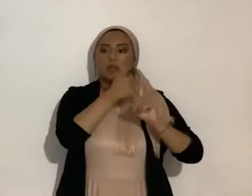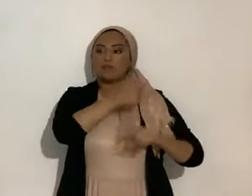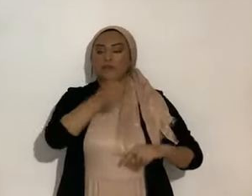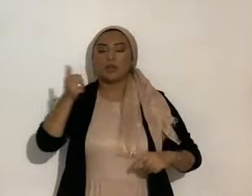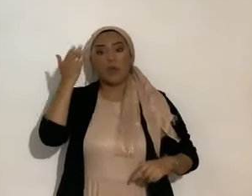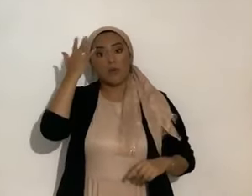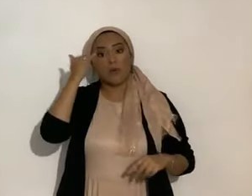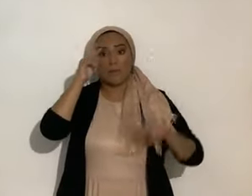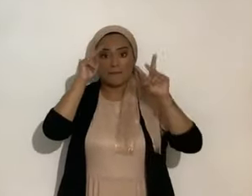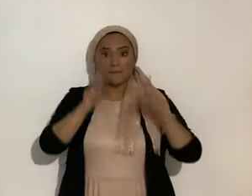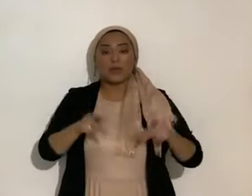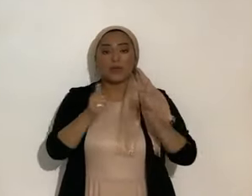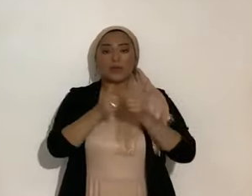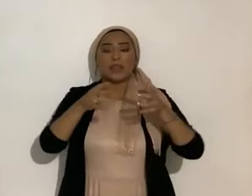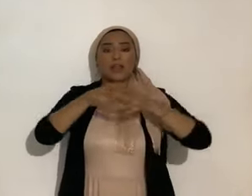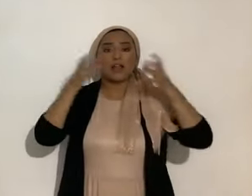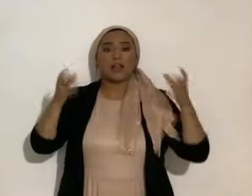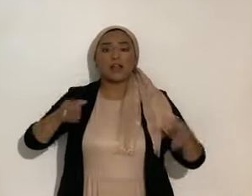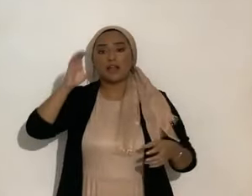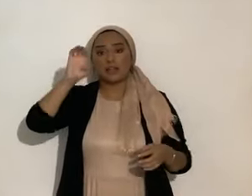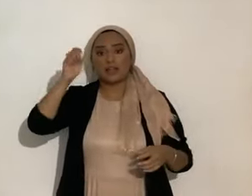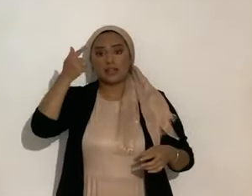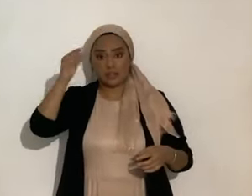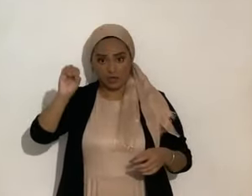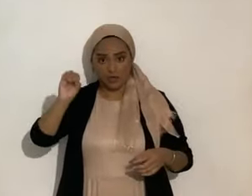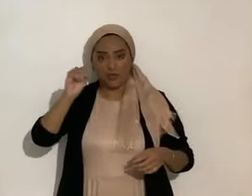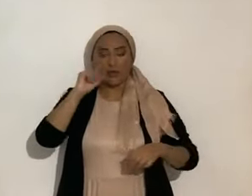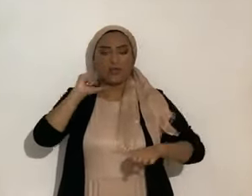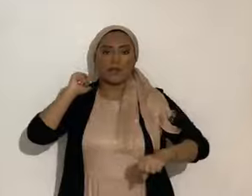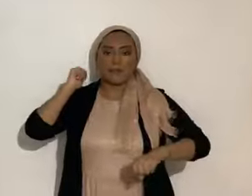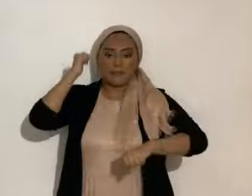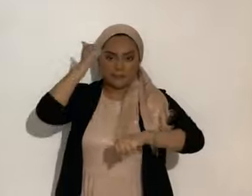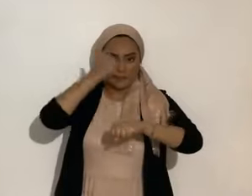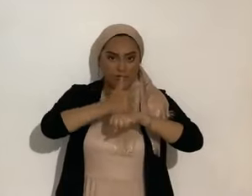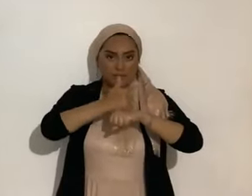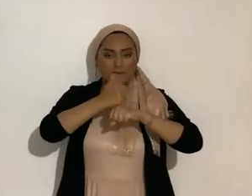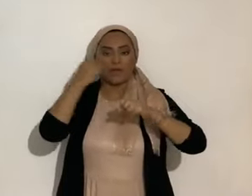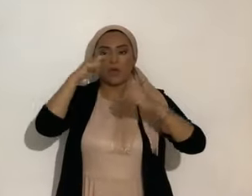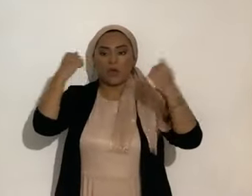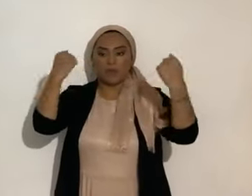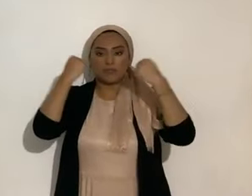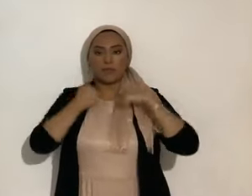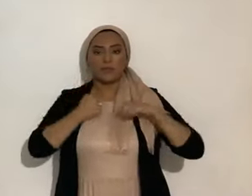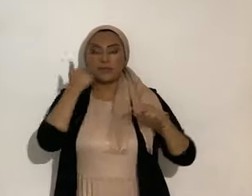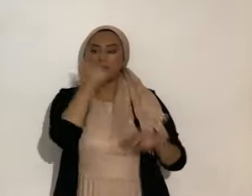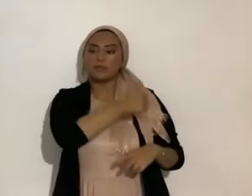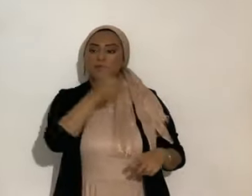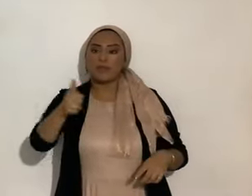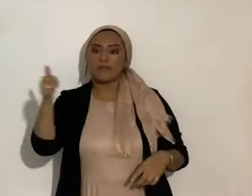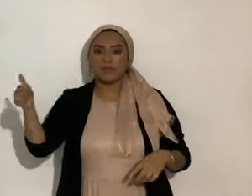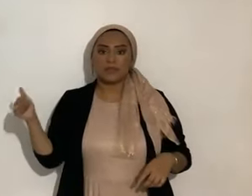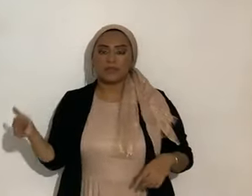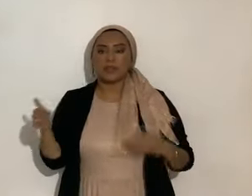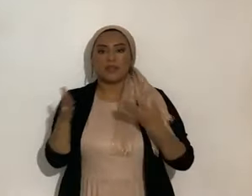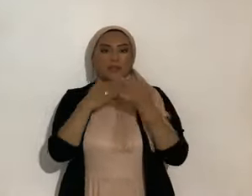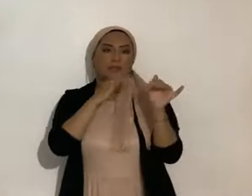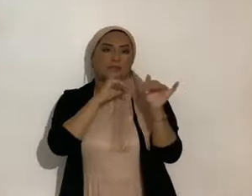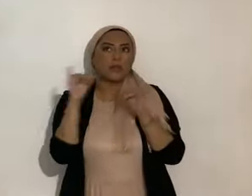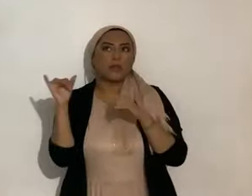las personas con mucho ego, repito, han levantado su altar para venerarse, y entonces es como